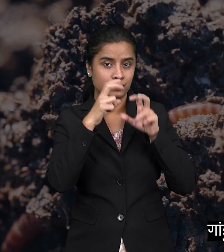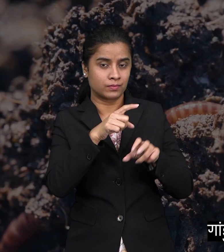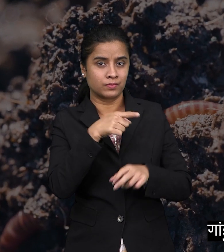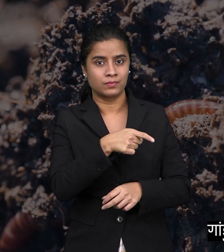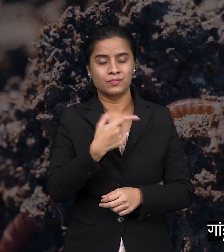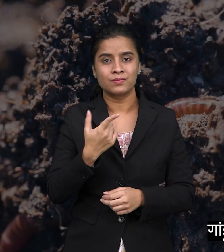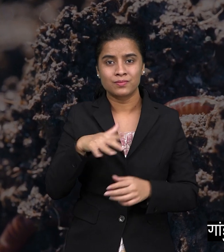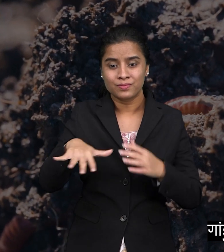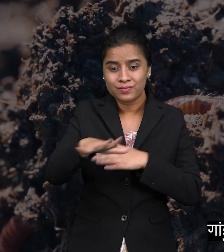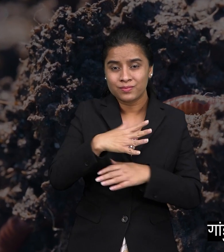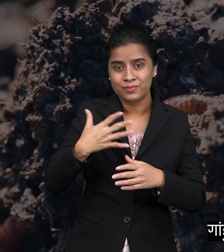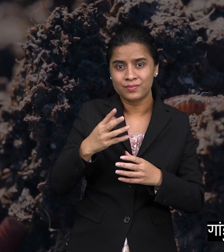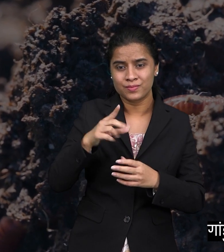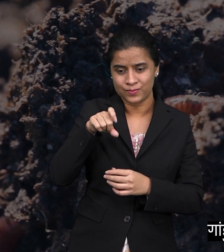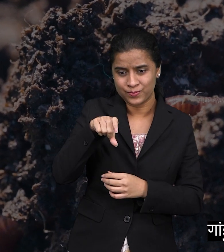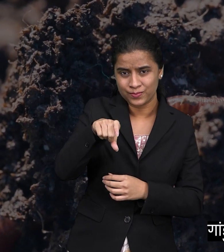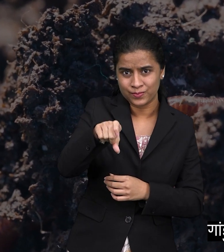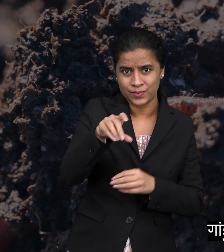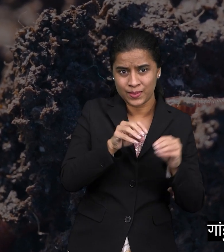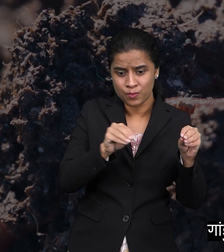गांडुळाची हालचाल पहा.